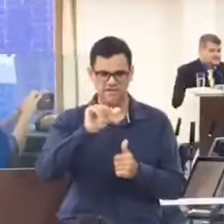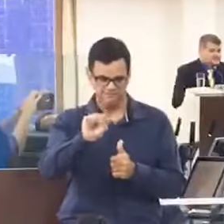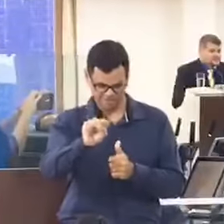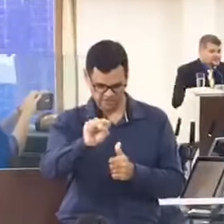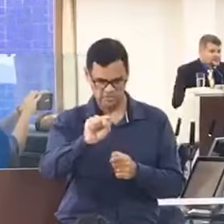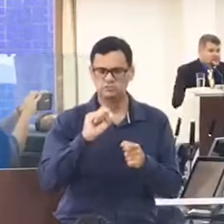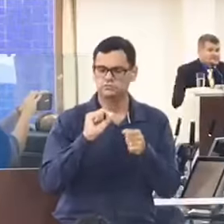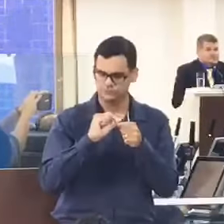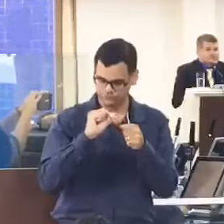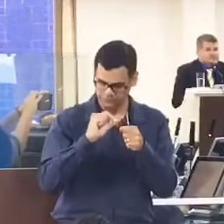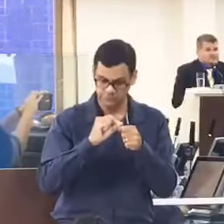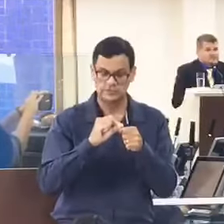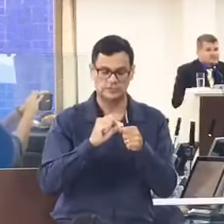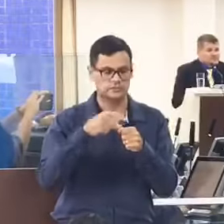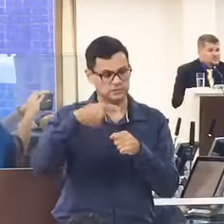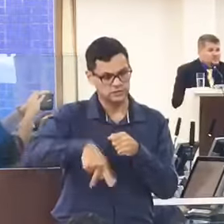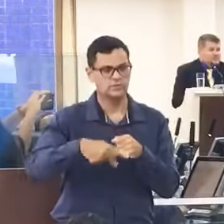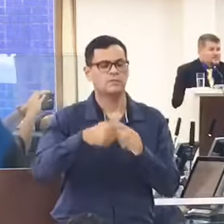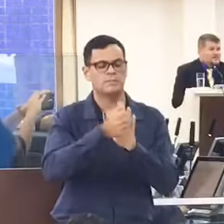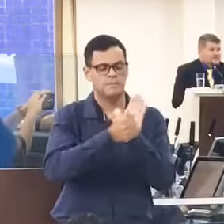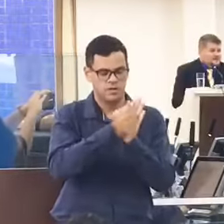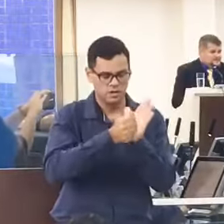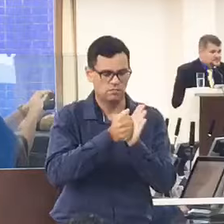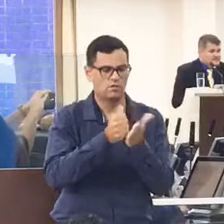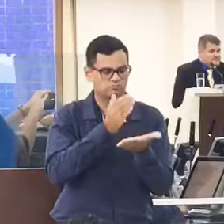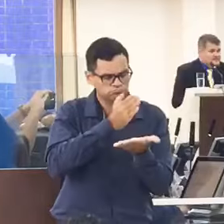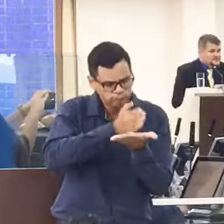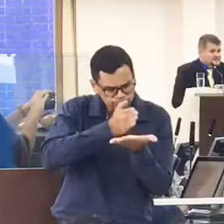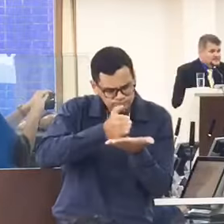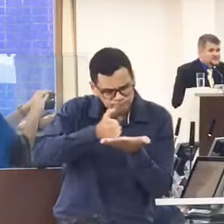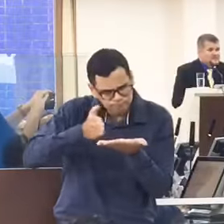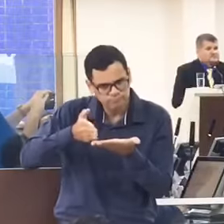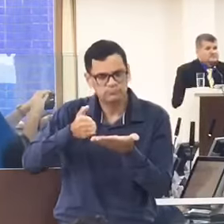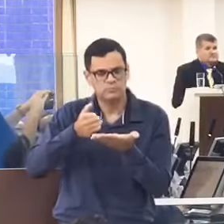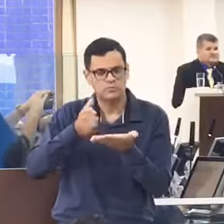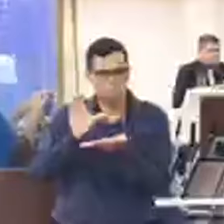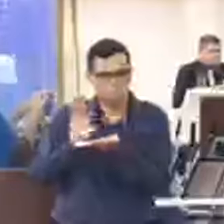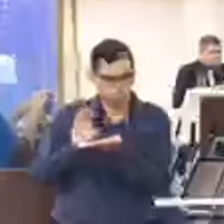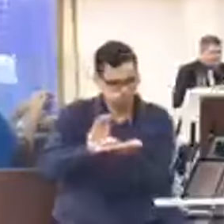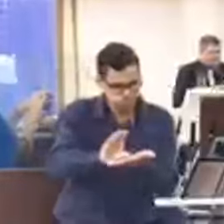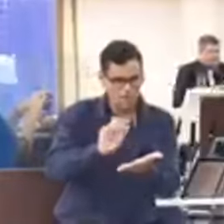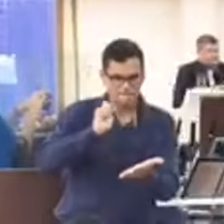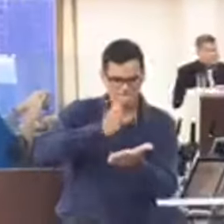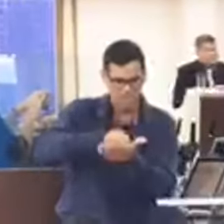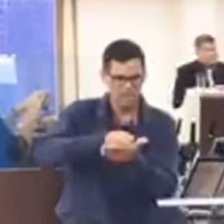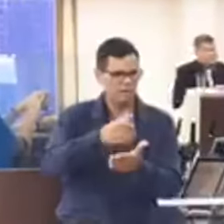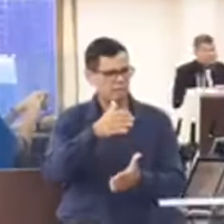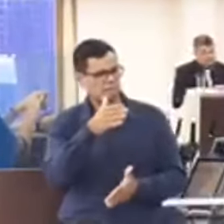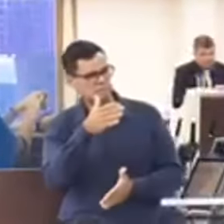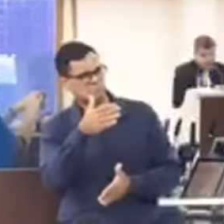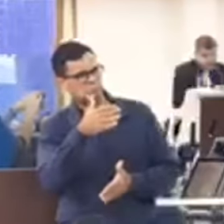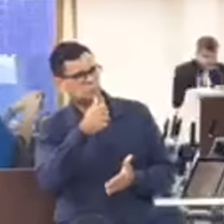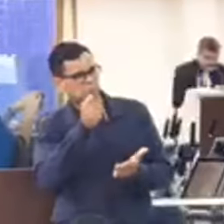refis da história do nosso município, com parcelas acessíveis, com parcelas até